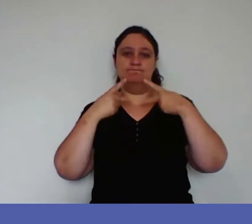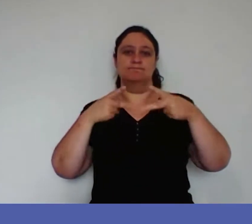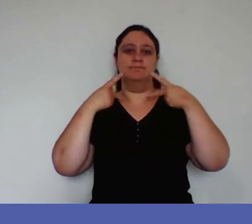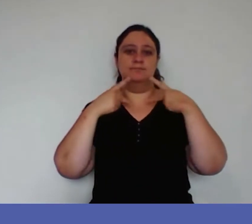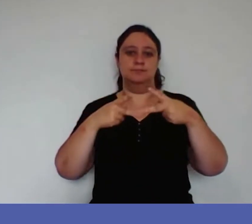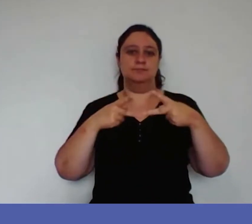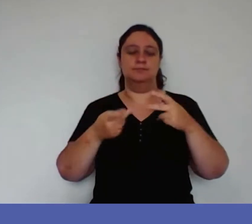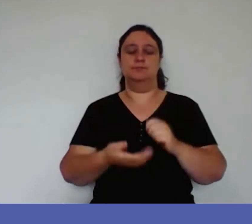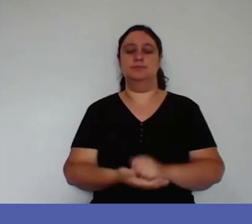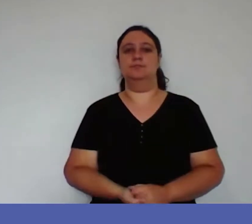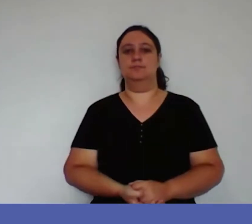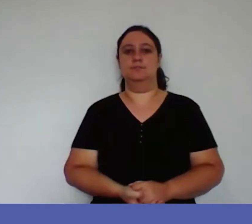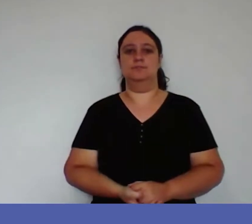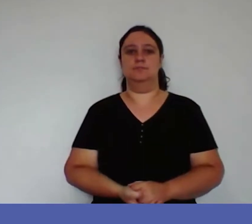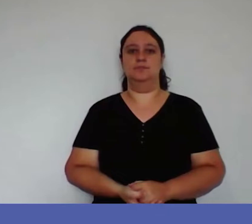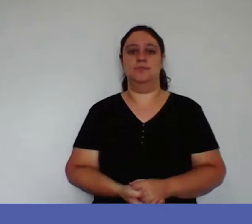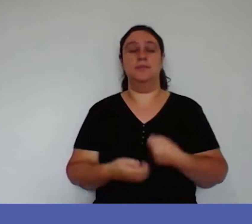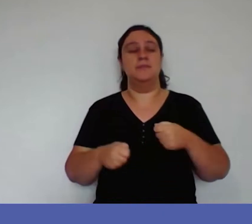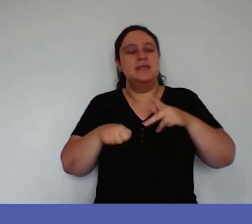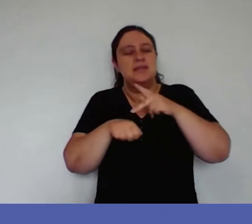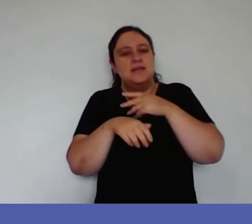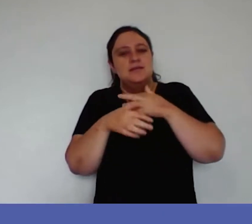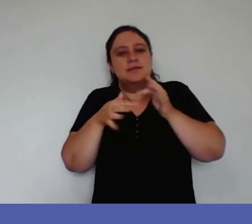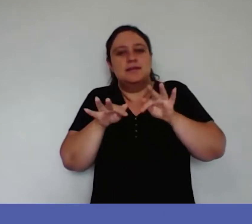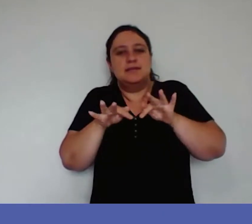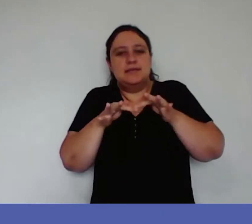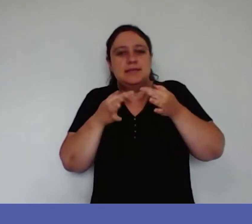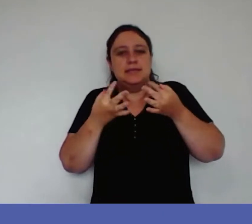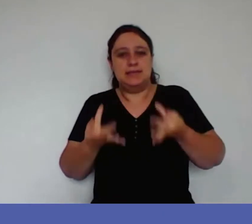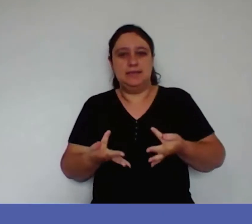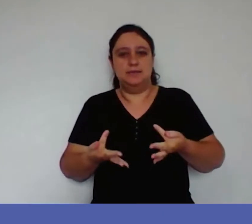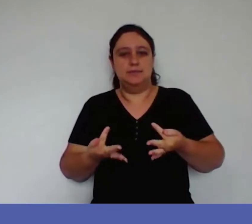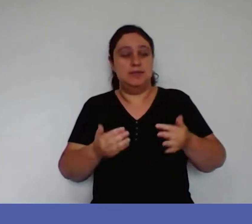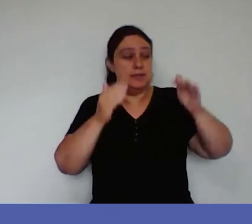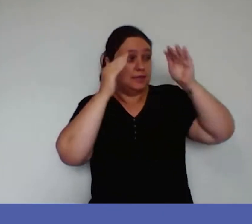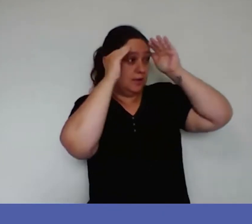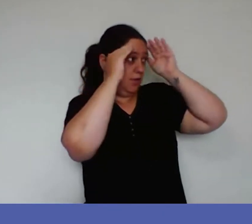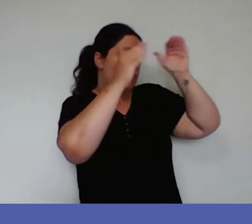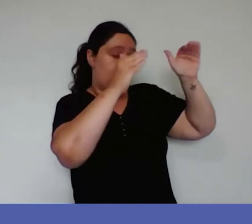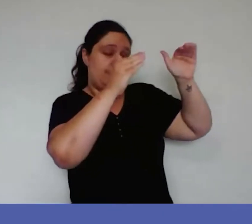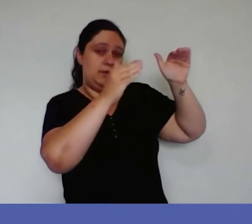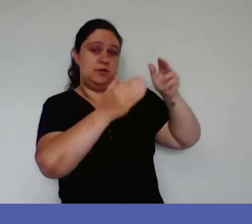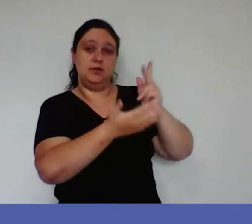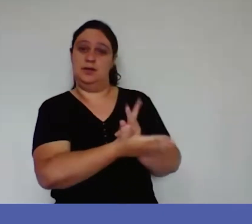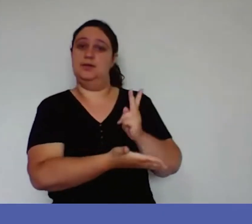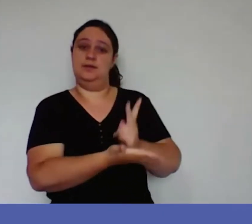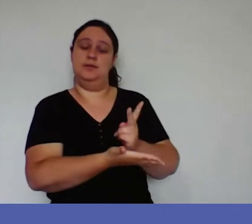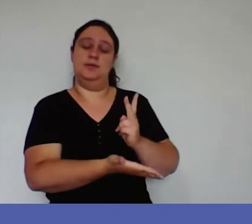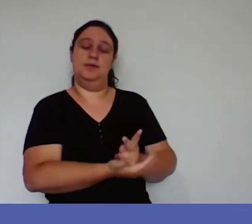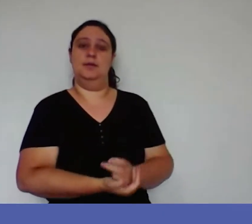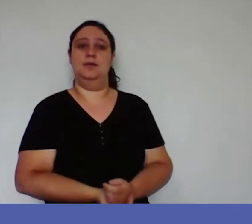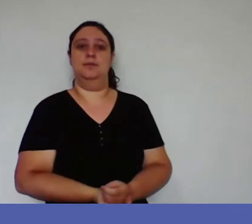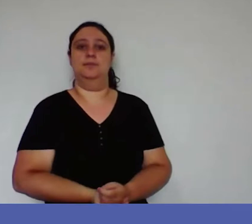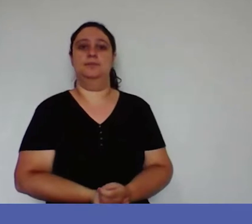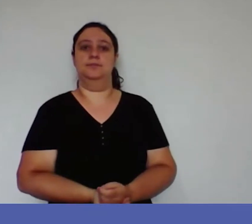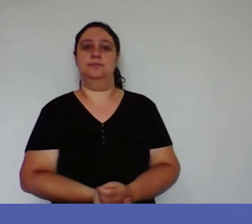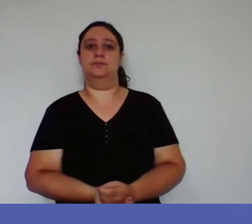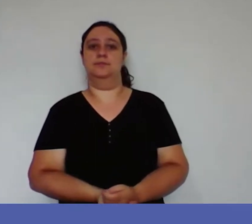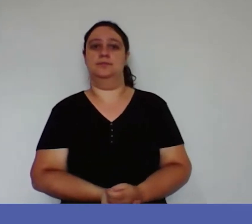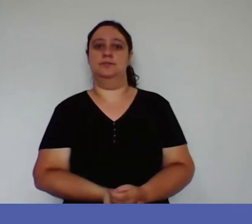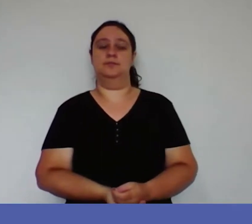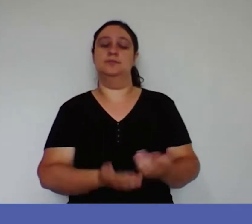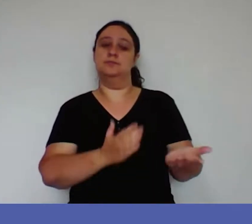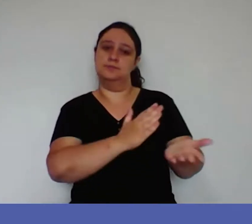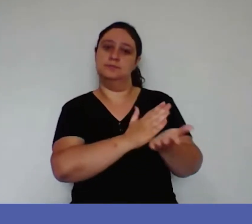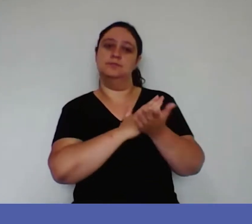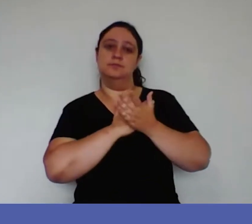com simplicidade e com obediência. E isso turbinou tudo. Irmãos,